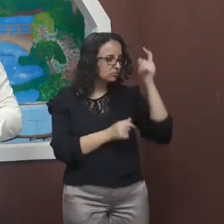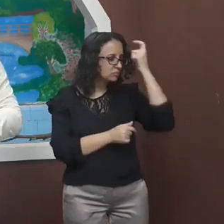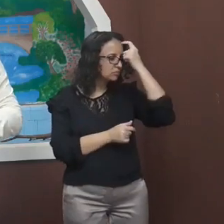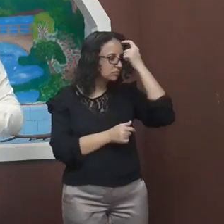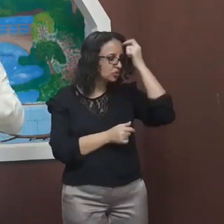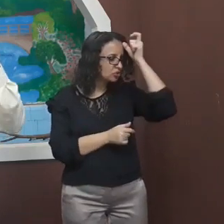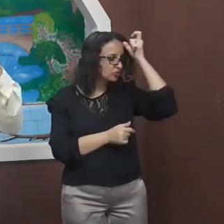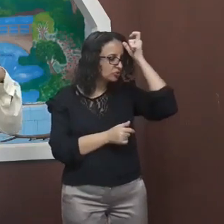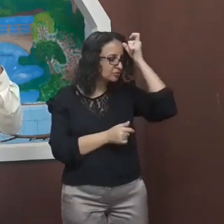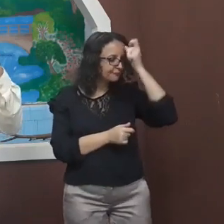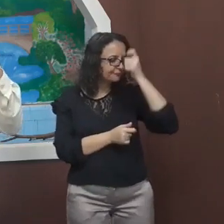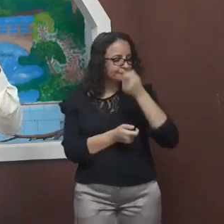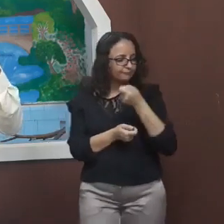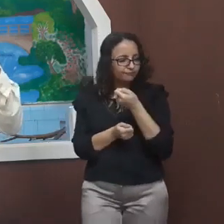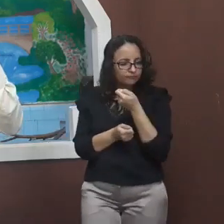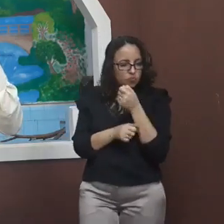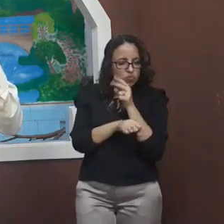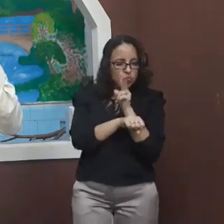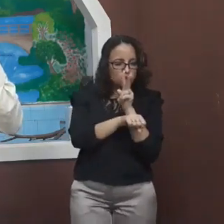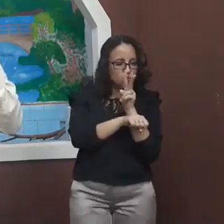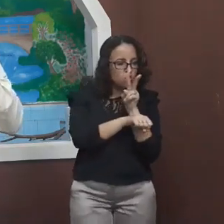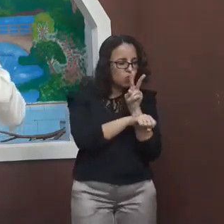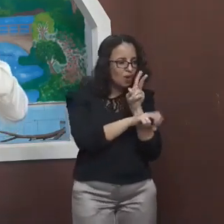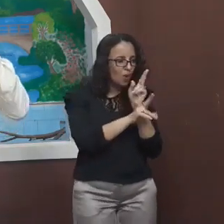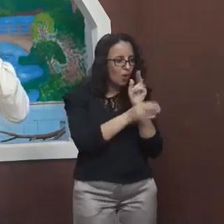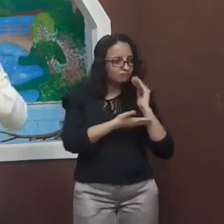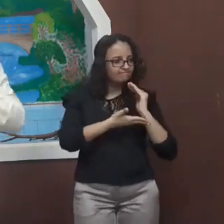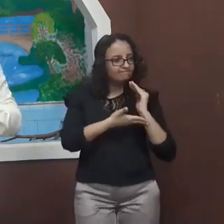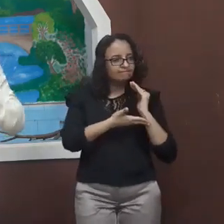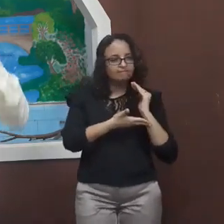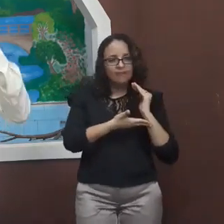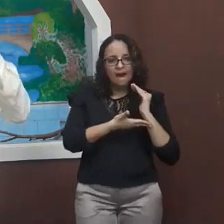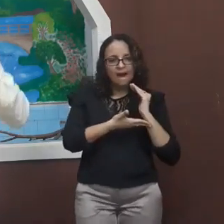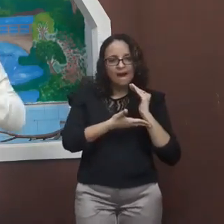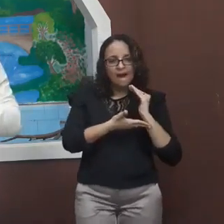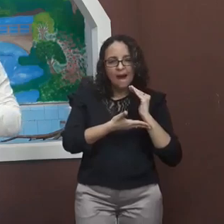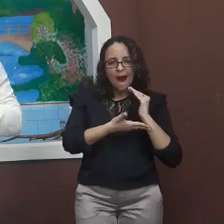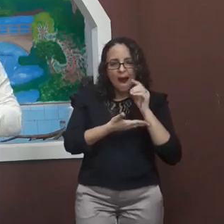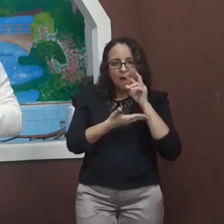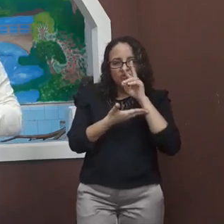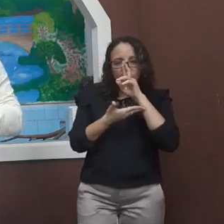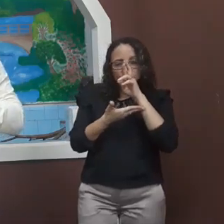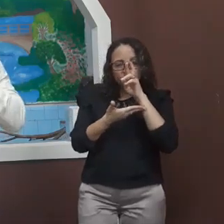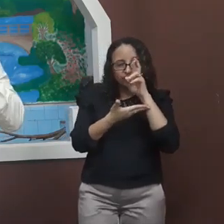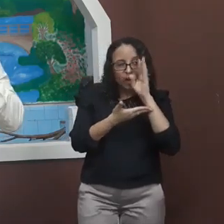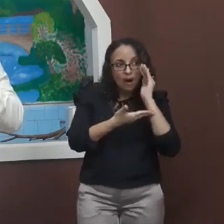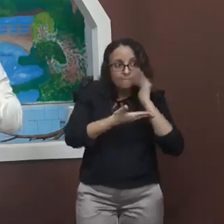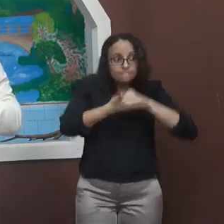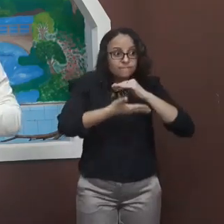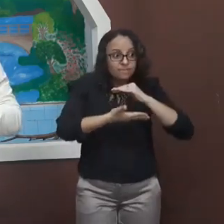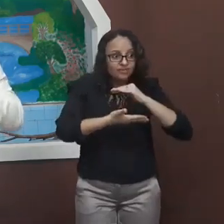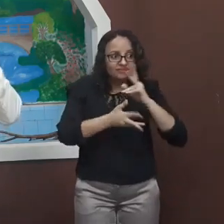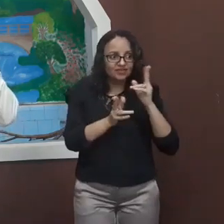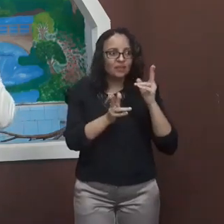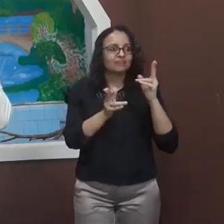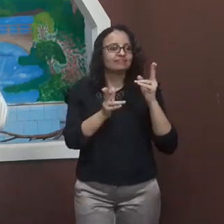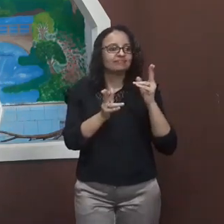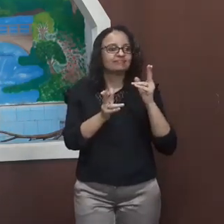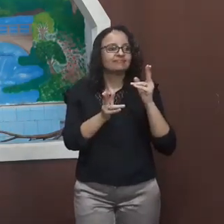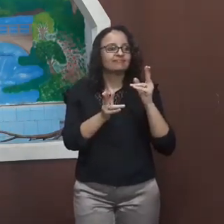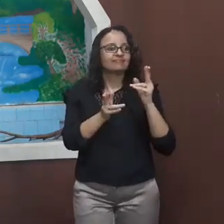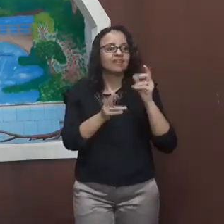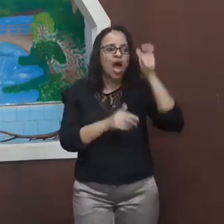mente, mas ele sabe, ele fica te cubando, te olhando, por onde você passa. Ah,